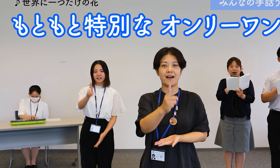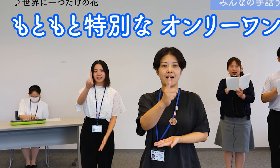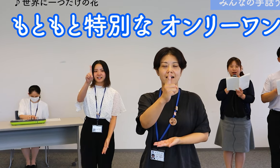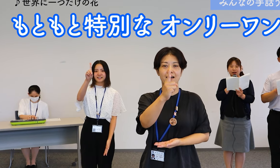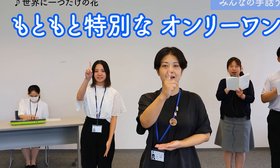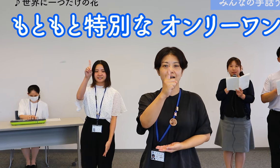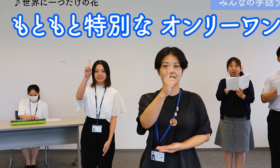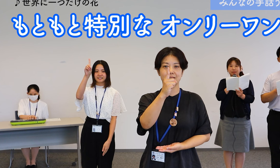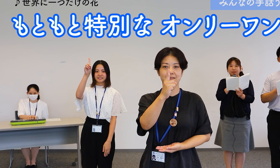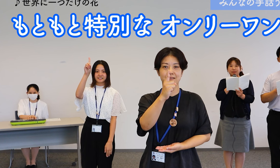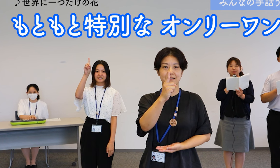ン。